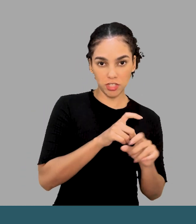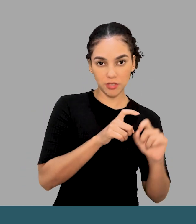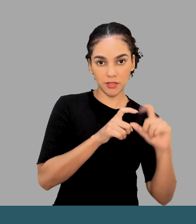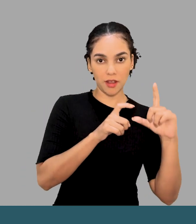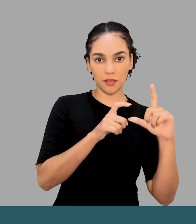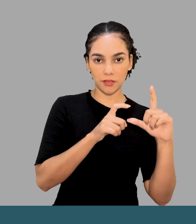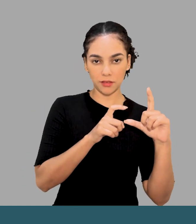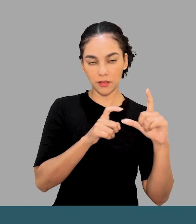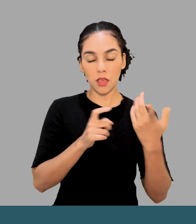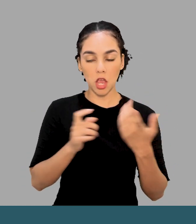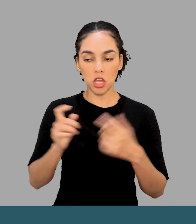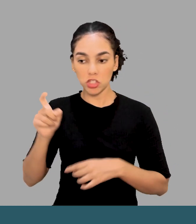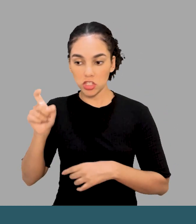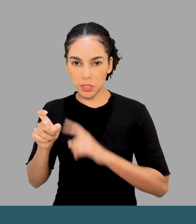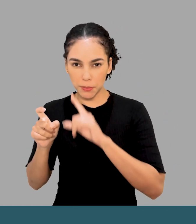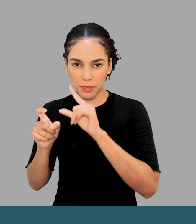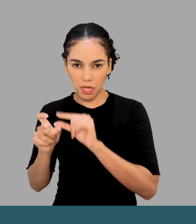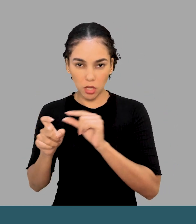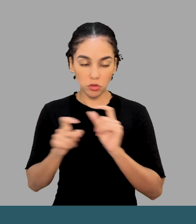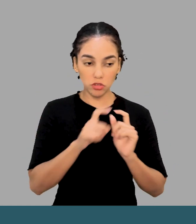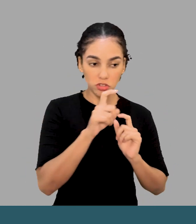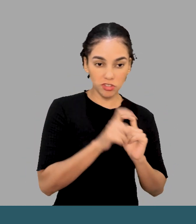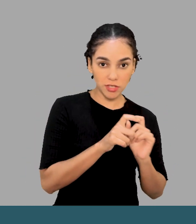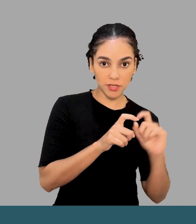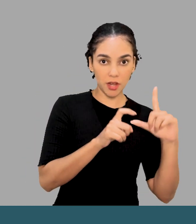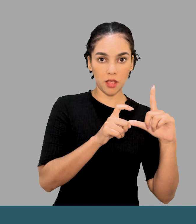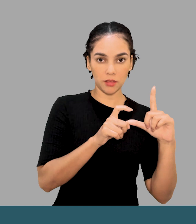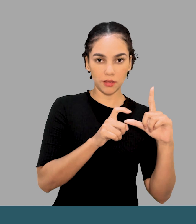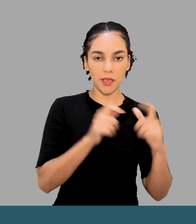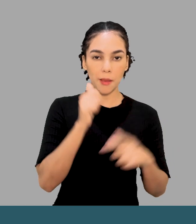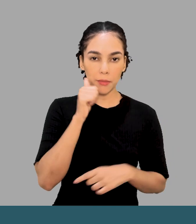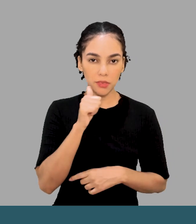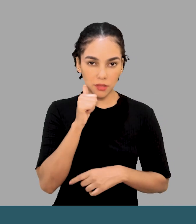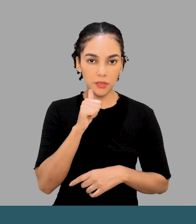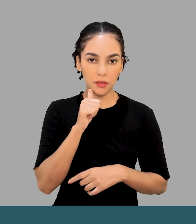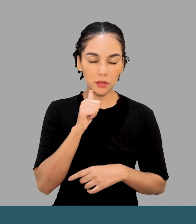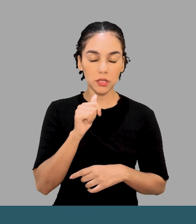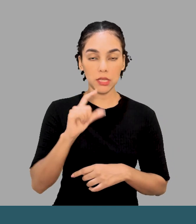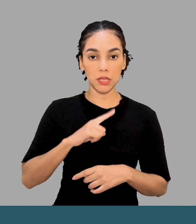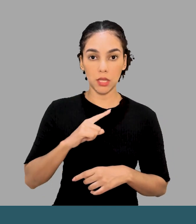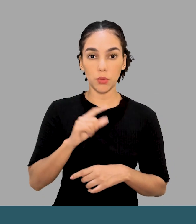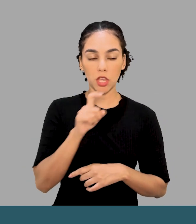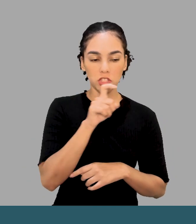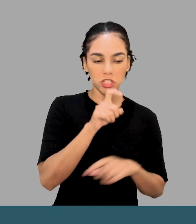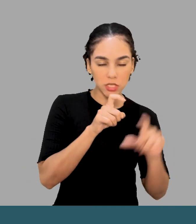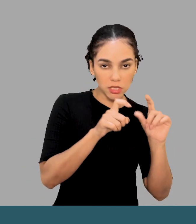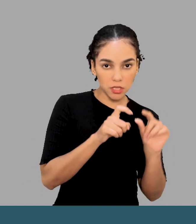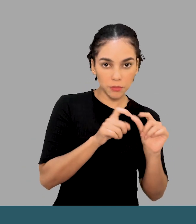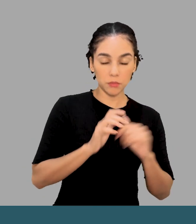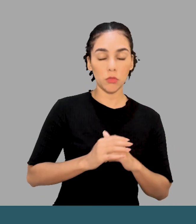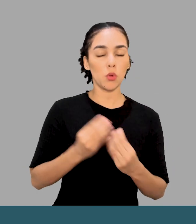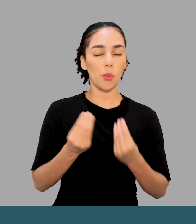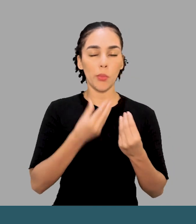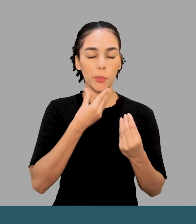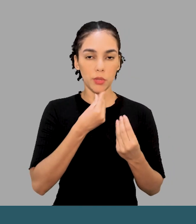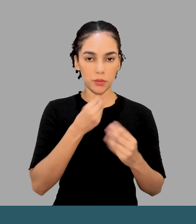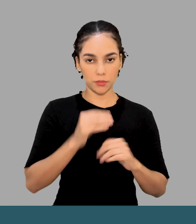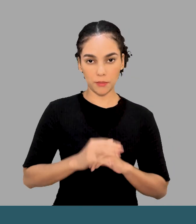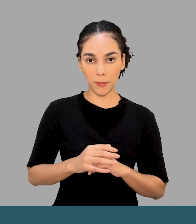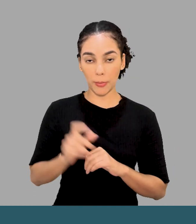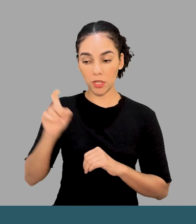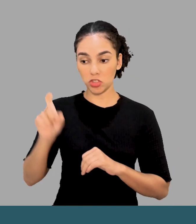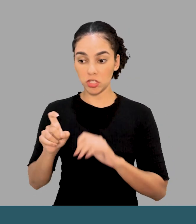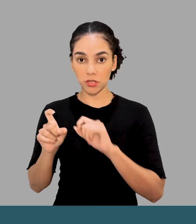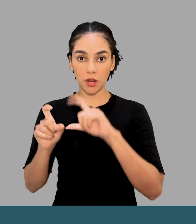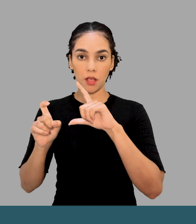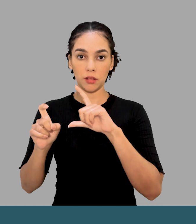X grande do papai. É uma menina carregando um gene alterado, do Xzinho. Como que é o menino? X grande